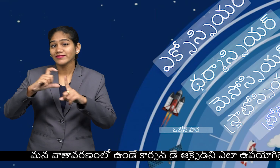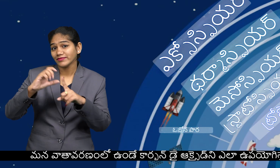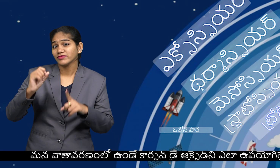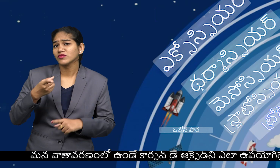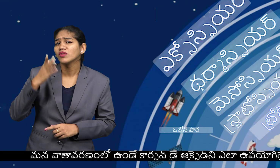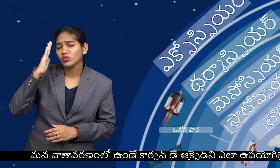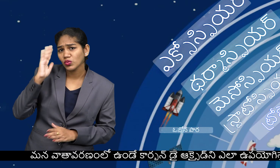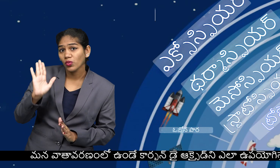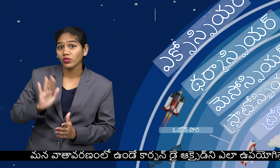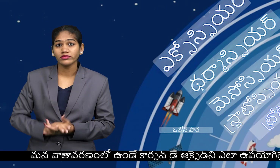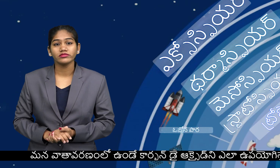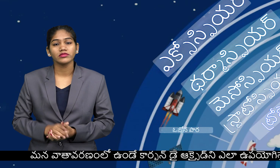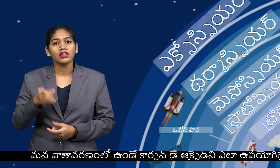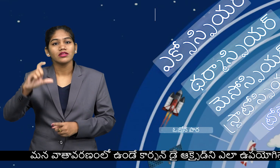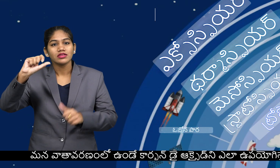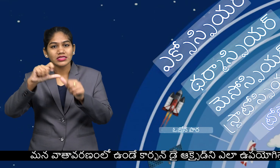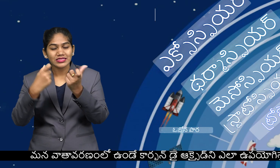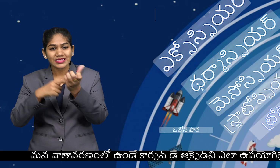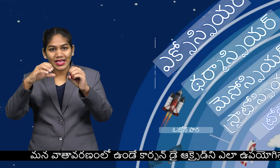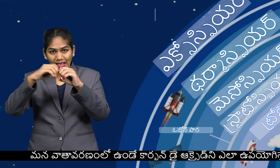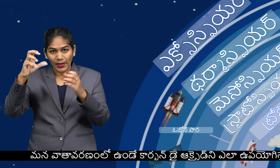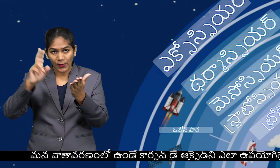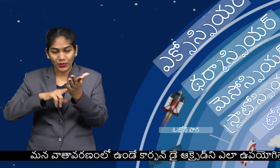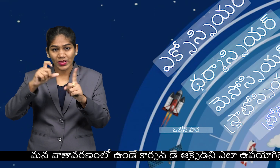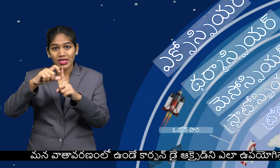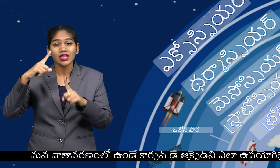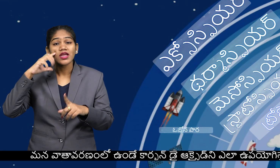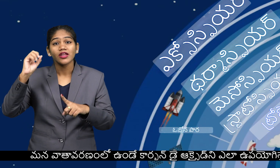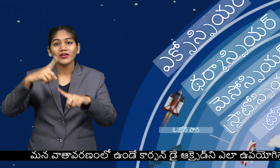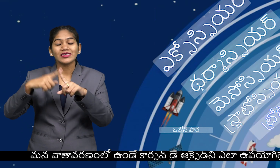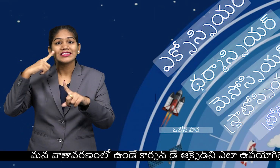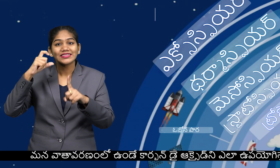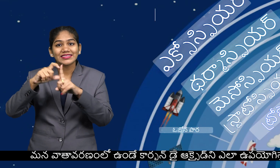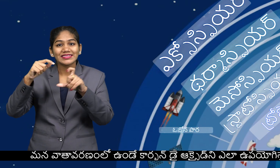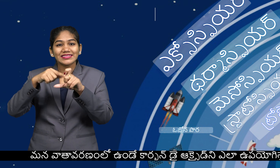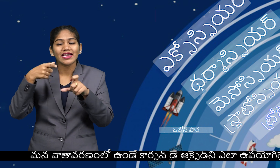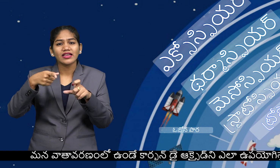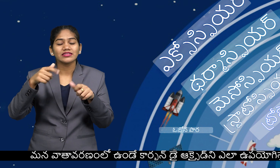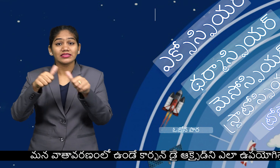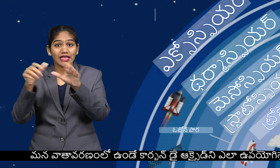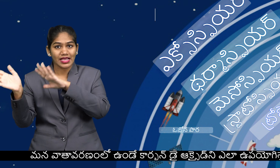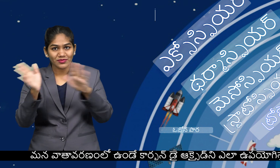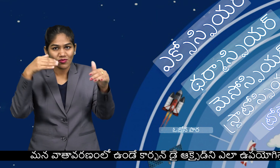మన వాతావరణంలో ఉండే కార్బన్ డయాక్సైడ్ను ఎలా ఉపయోగిస్తారో తెలుసా?